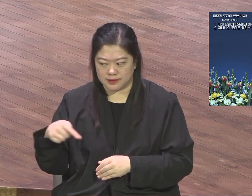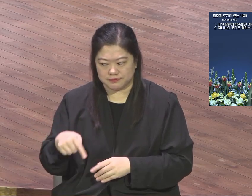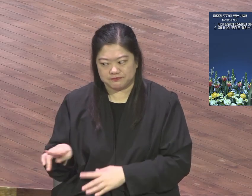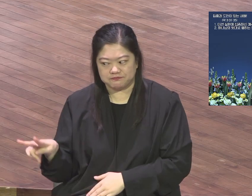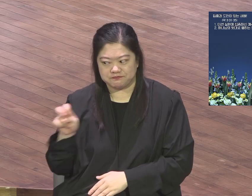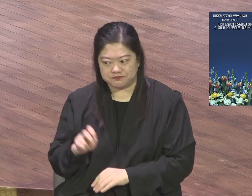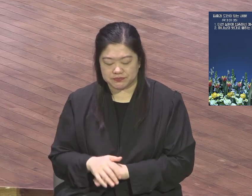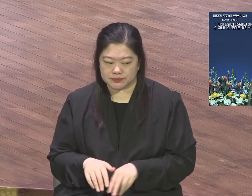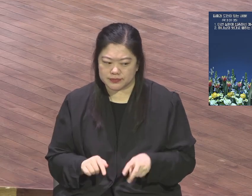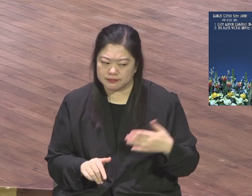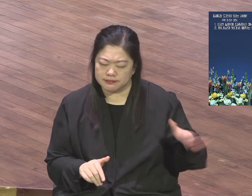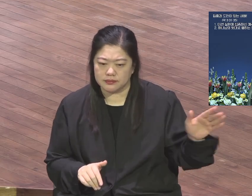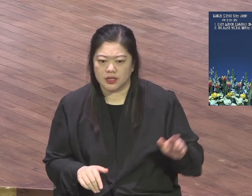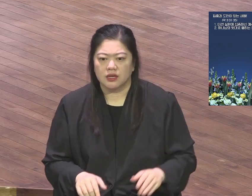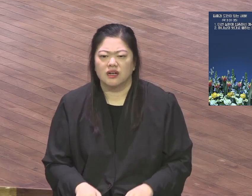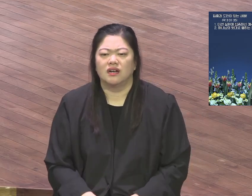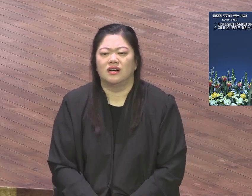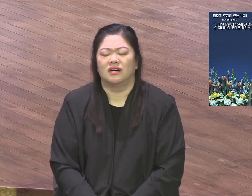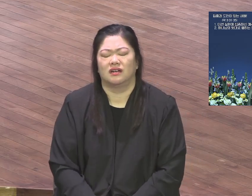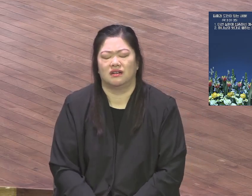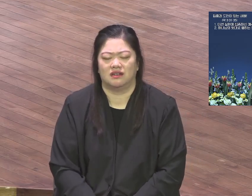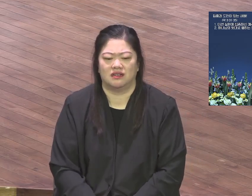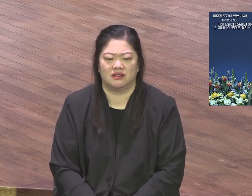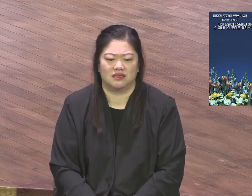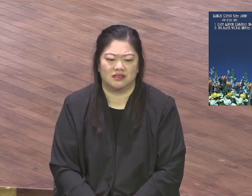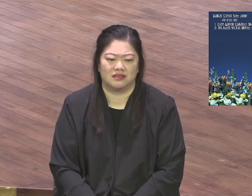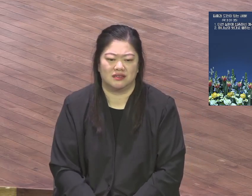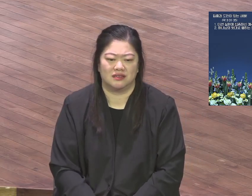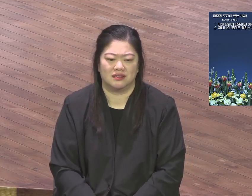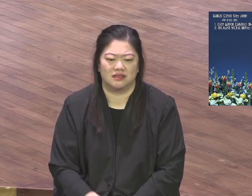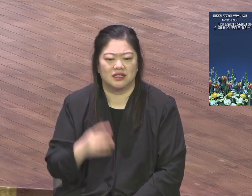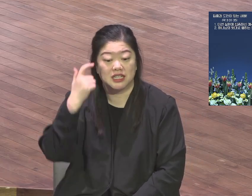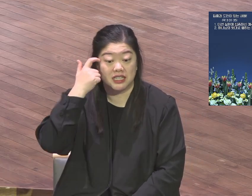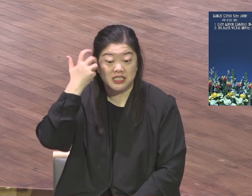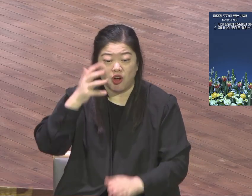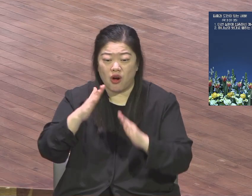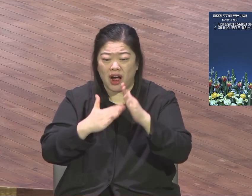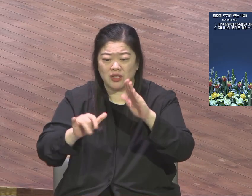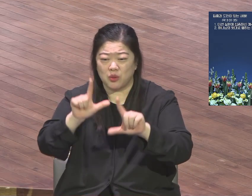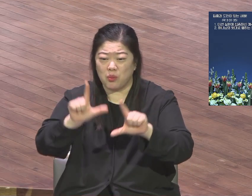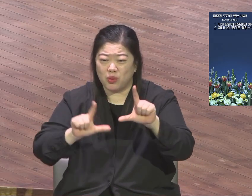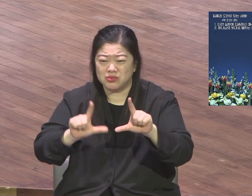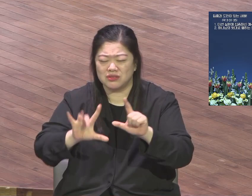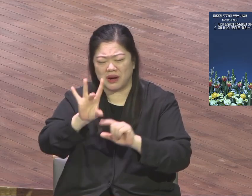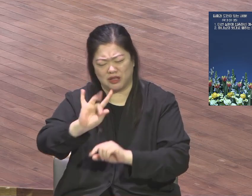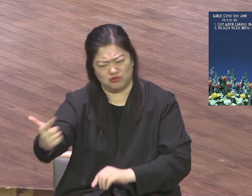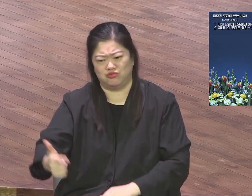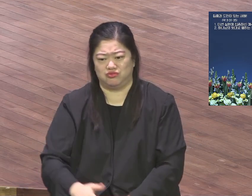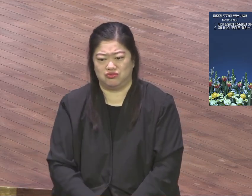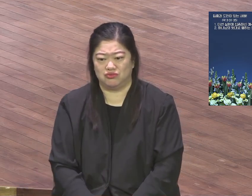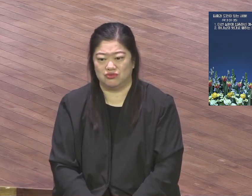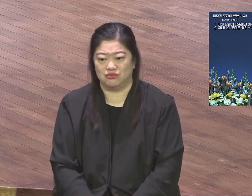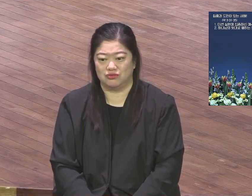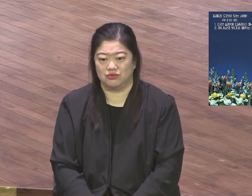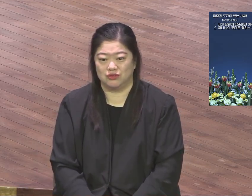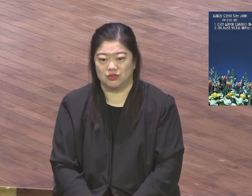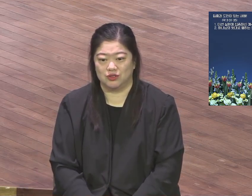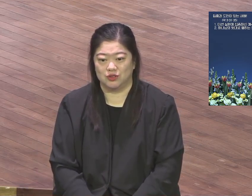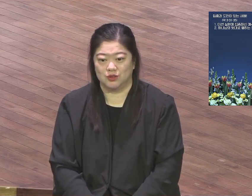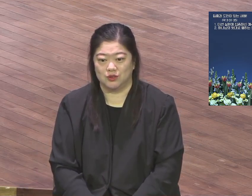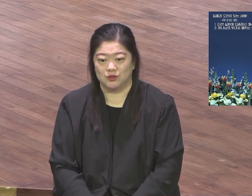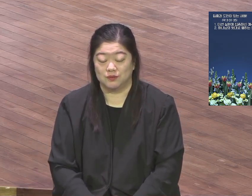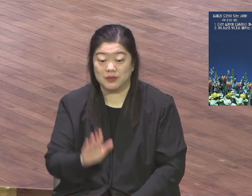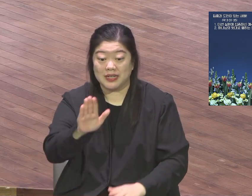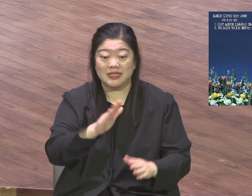벗어나면 여러분 영적 사람 아니에요. 진짜 영적인 사람은요 육신의 가족을 벗어나서 교회에 있는 형제 자매가